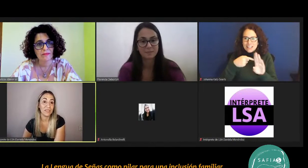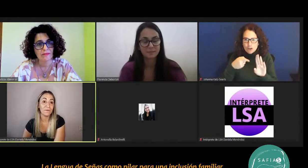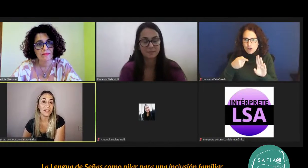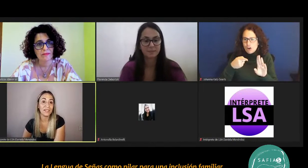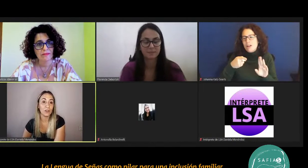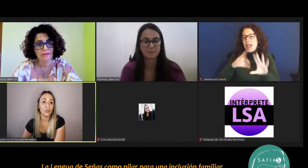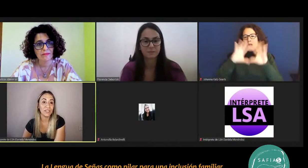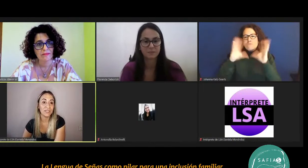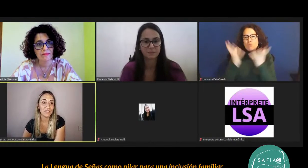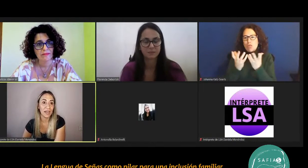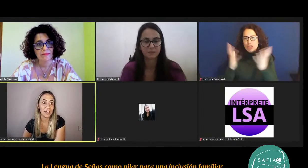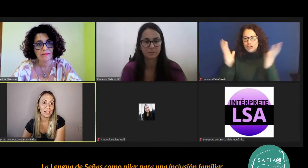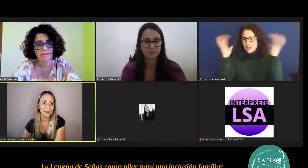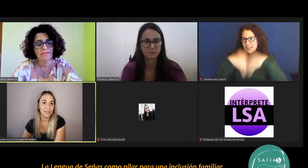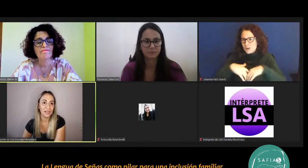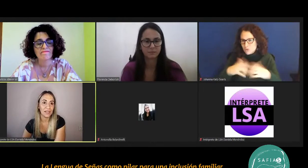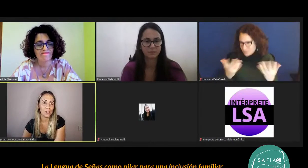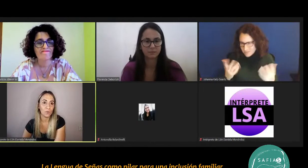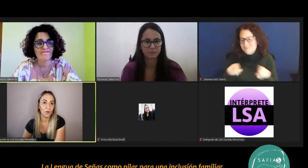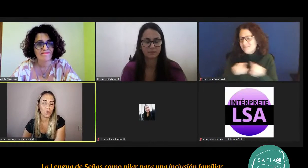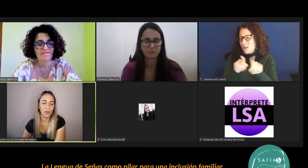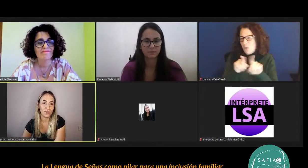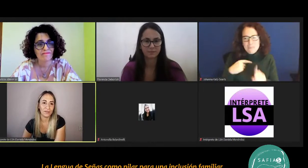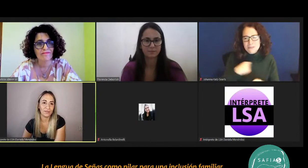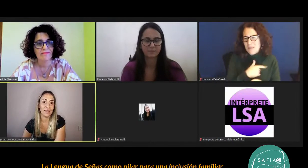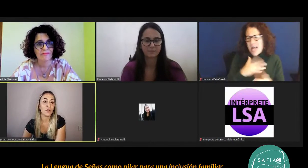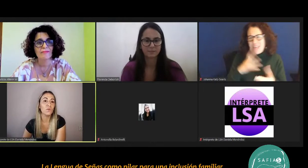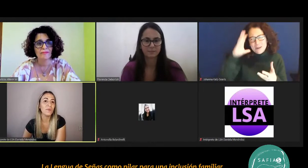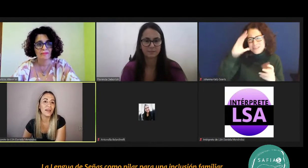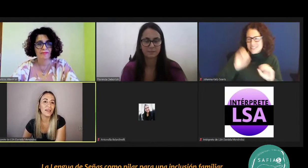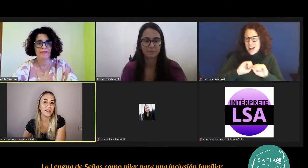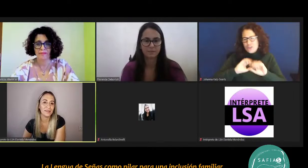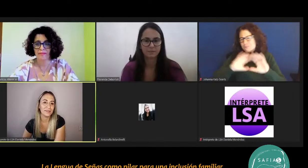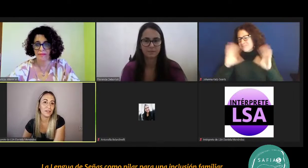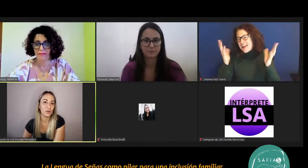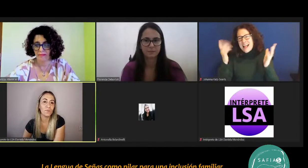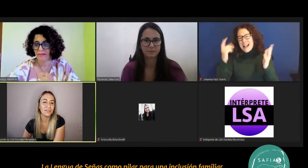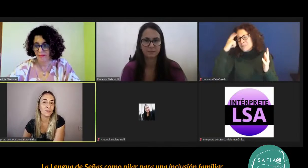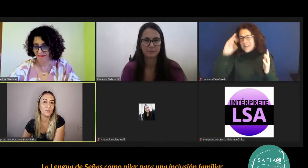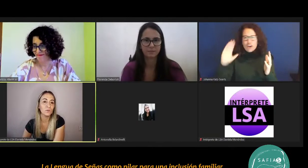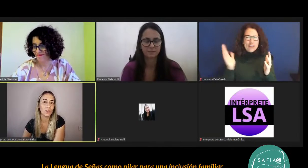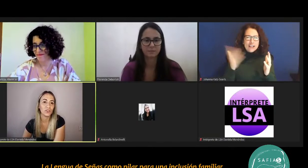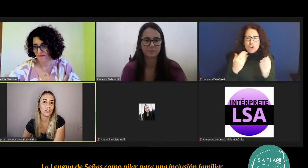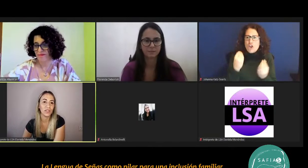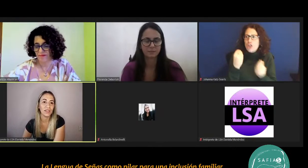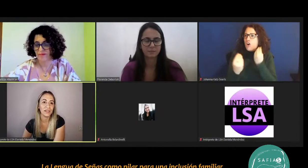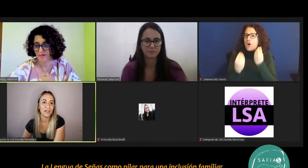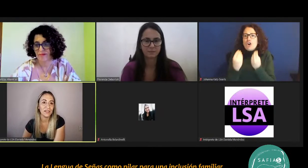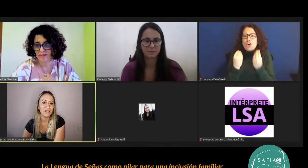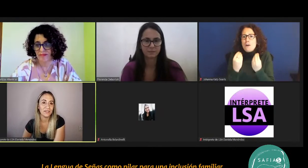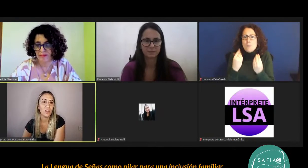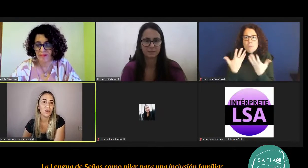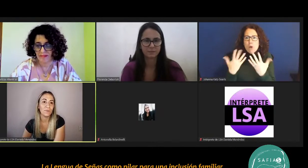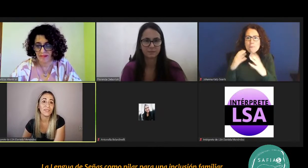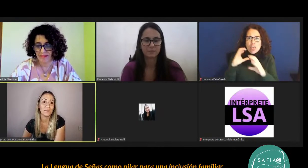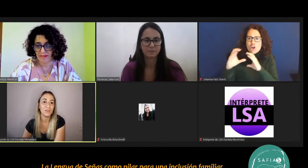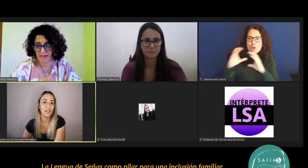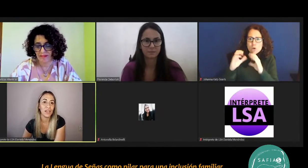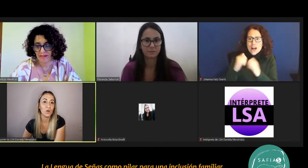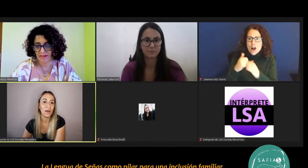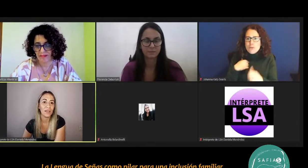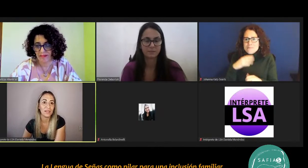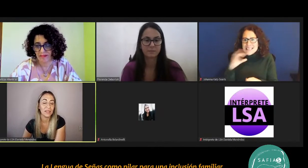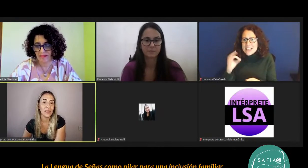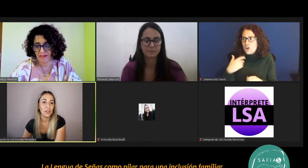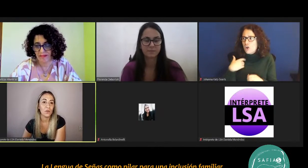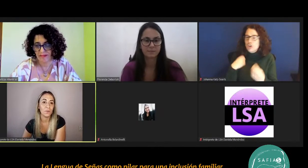cuando reciben esa noticia, ¿sí? Es como, se derrumba ese mundo que ellos tienen. ¿Sí? Es lo que le pasa a la mayoría